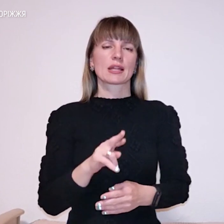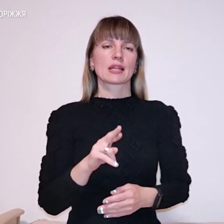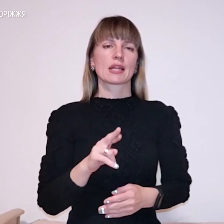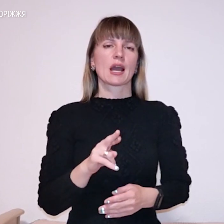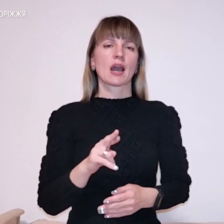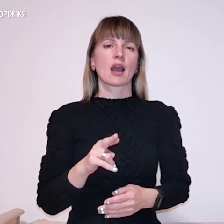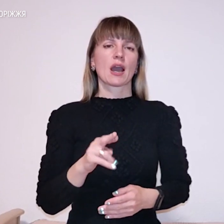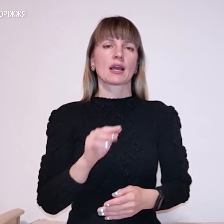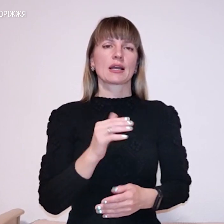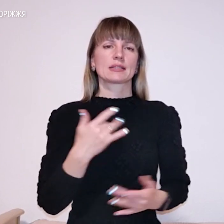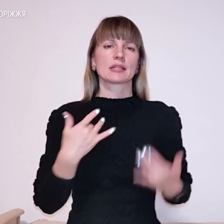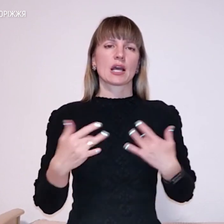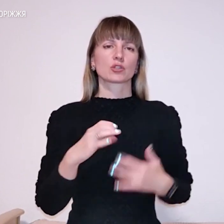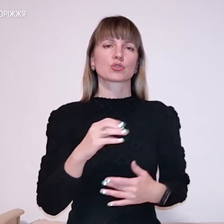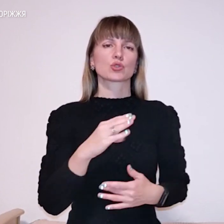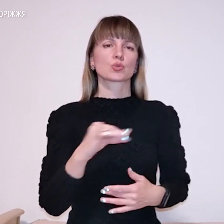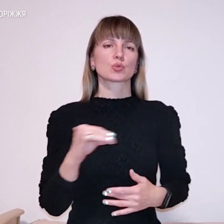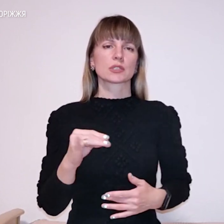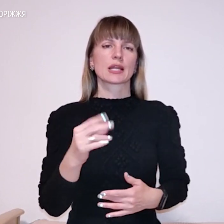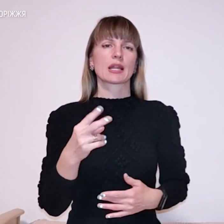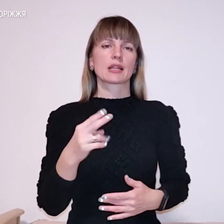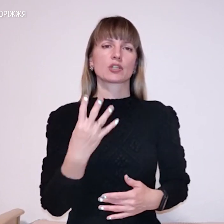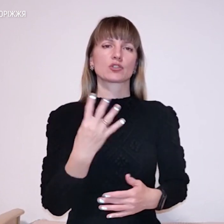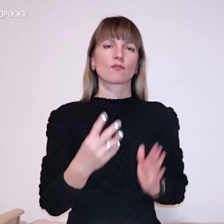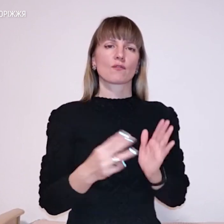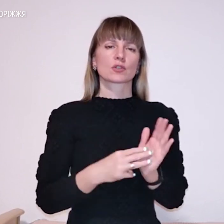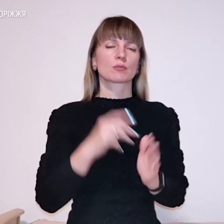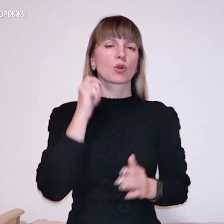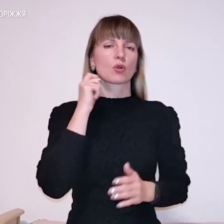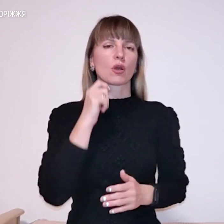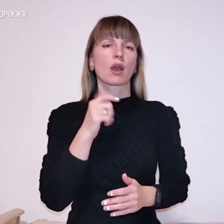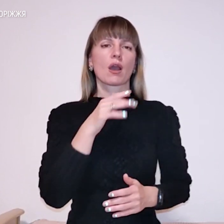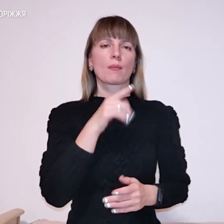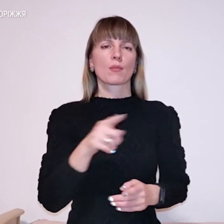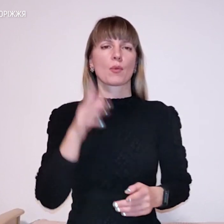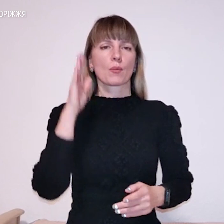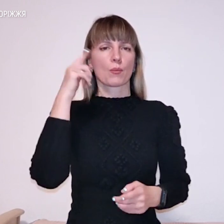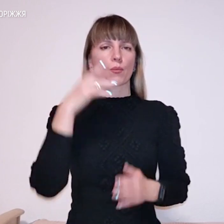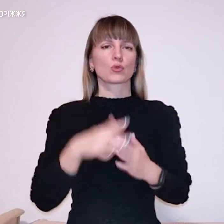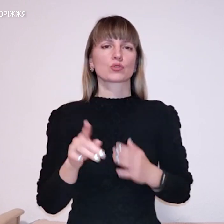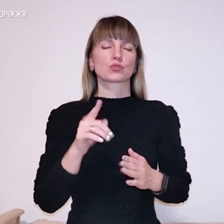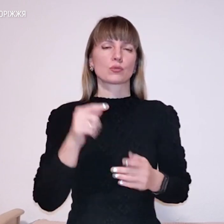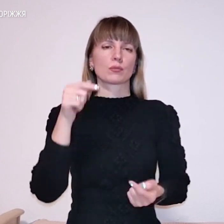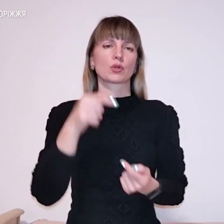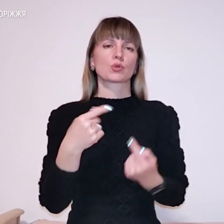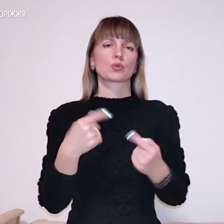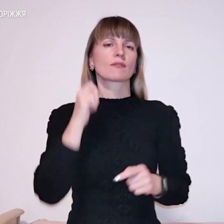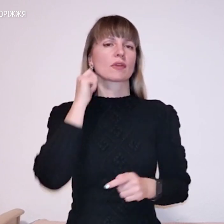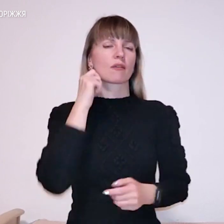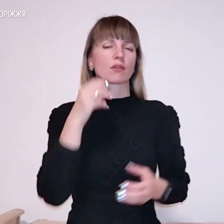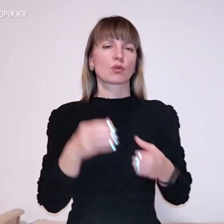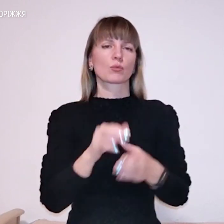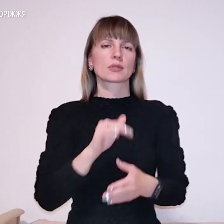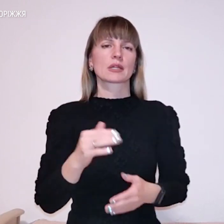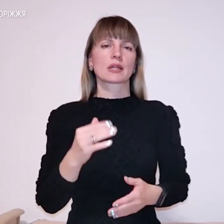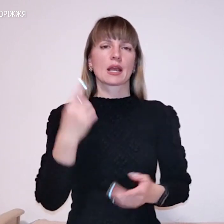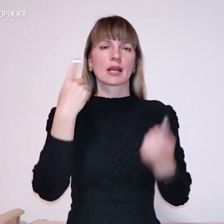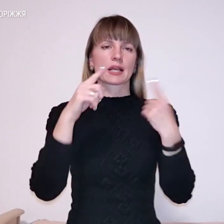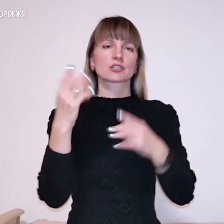від 4 до 8 років. Але згодом зрозуміли, що вони підійдуть і для інших вікових категорій дітей. Казки читають, розігрують та